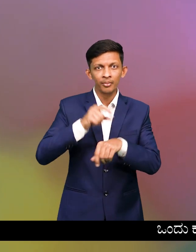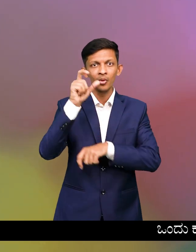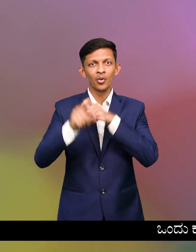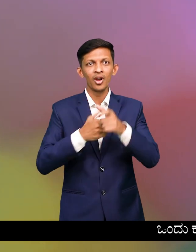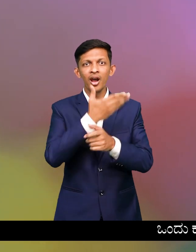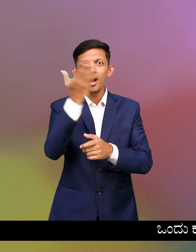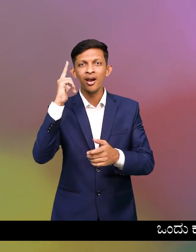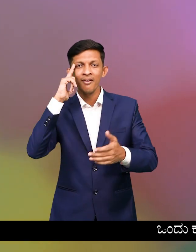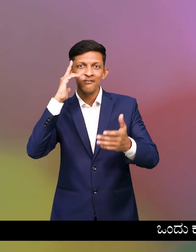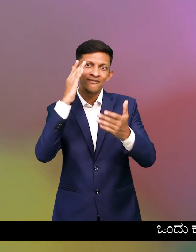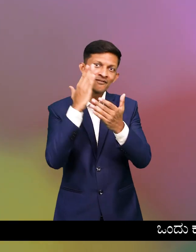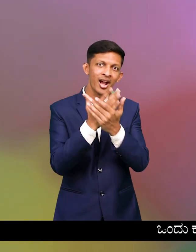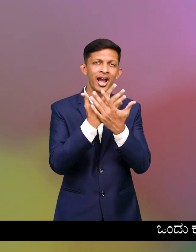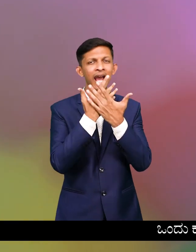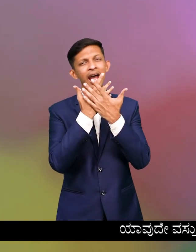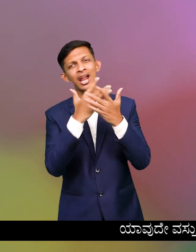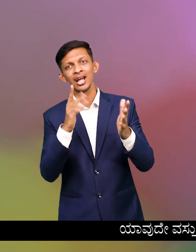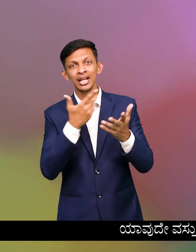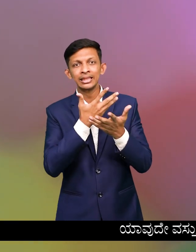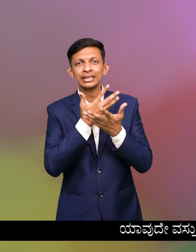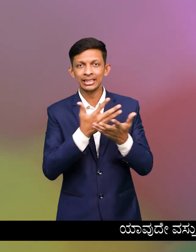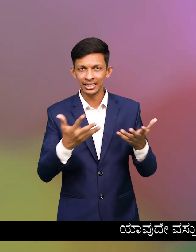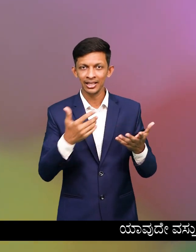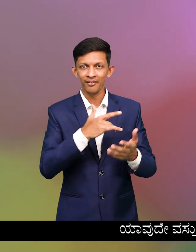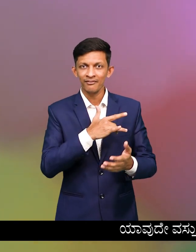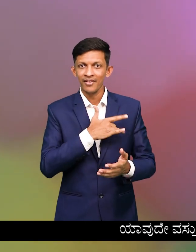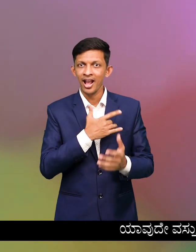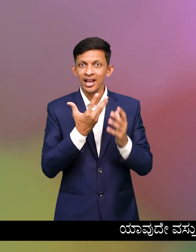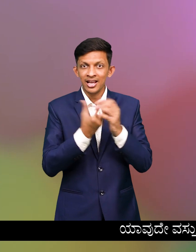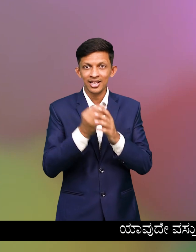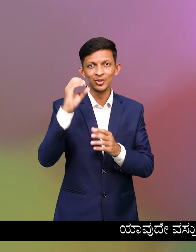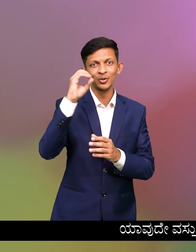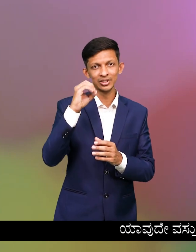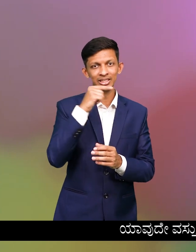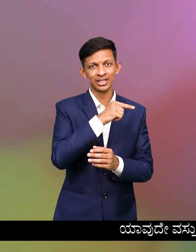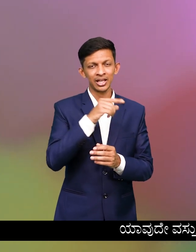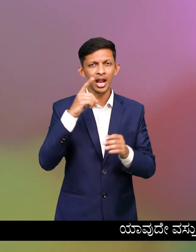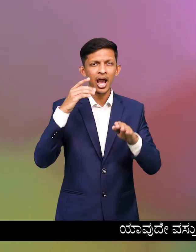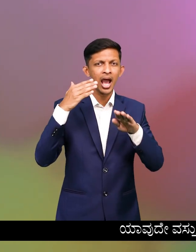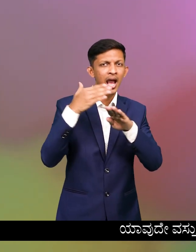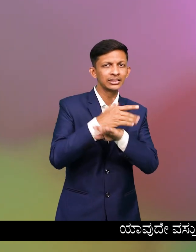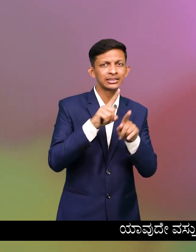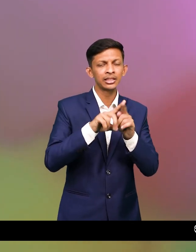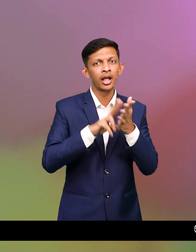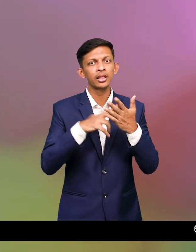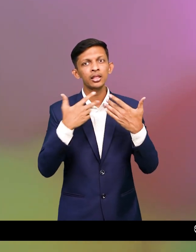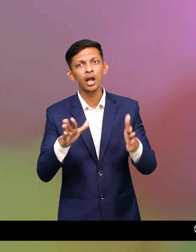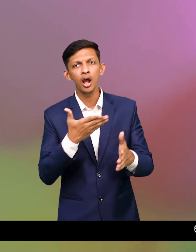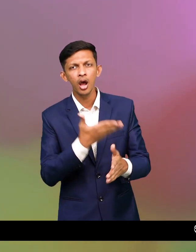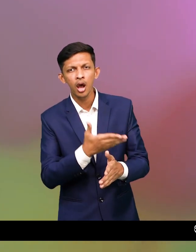ಆಮ್ಲಜನಕದೊಂದಿಗೆ ಪ್ರತಿಕ್ರಿಯಿಸುವ ಯಾವುದೇ ವಸ್ತುವು ಆಮ್ಲೀಯವಾಗಿರುತ್ತದೆ ಎಂದು ಜನರು ನಂಬಿದ್ದರು. ಆಮ್ಲದ ಲ್ಯಾಟಿನ್